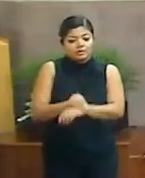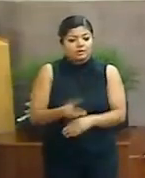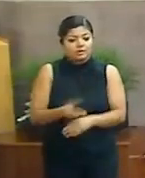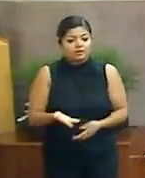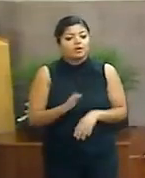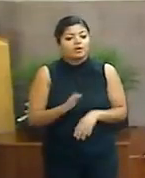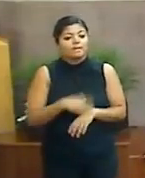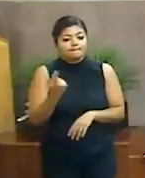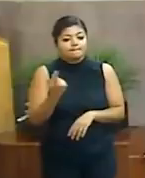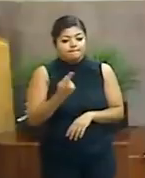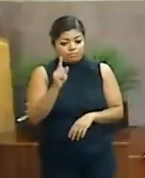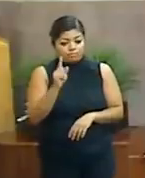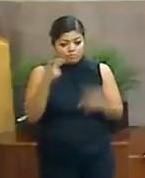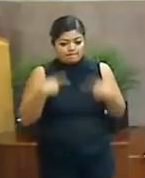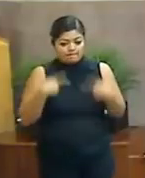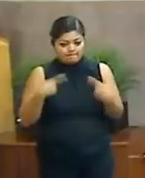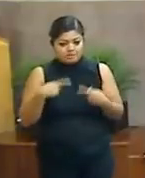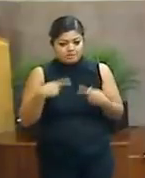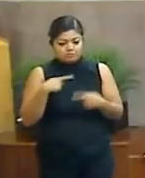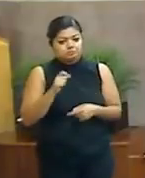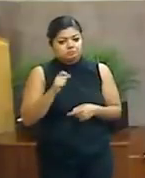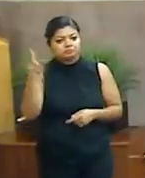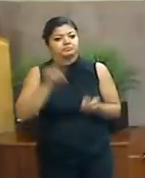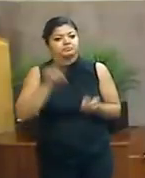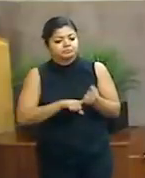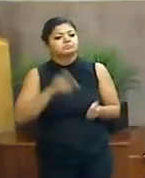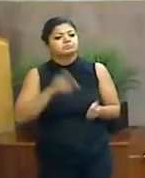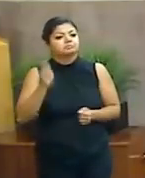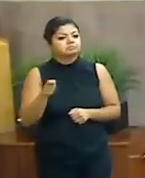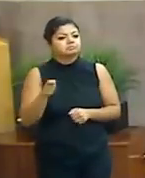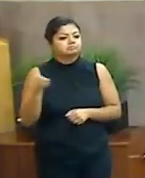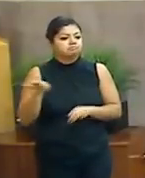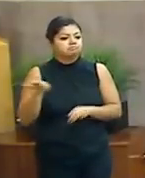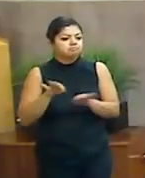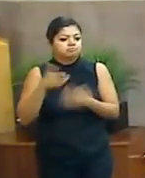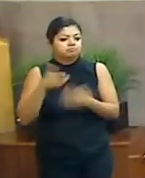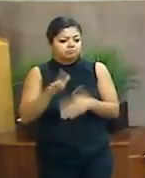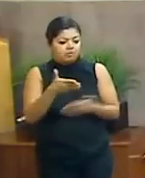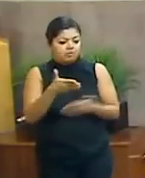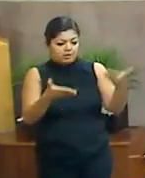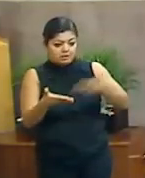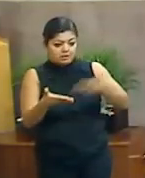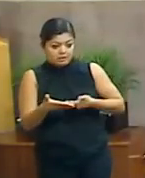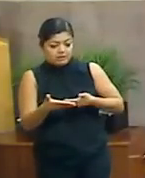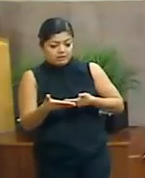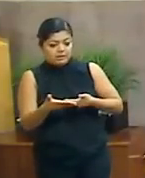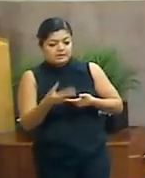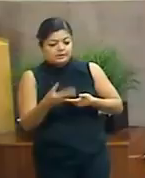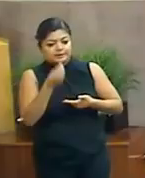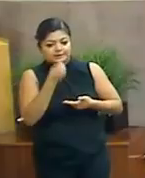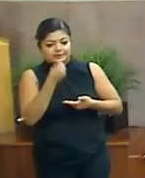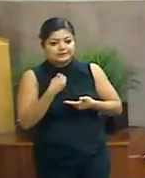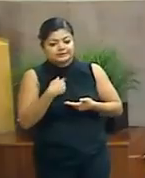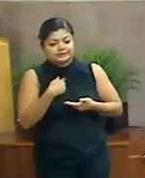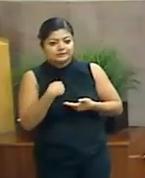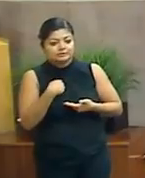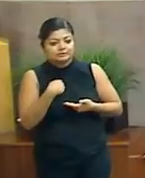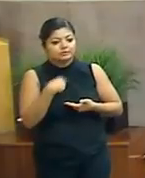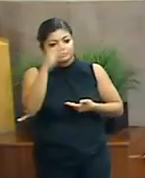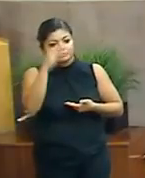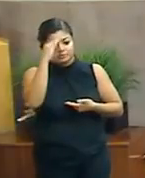autoridad administrativa que ejerce su obligación de pronunciarse respecto a los éxitos que se le presentan puede ser objeto de